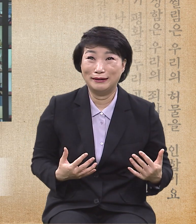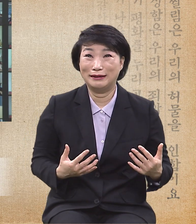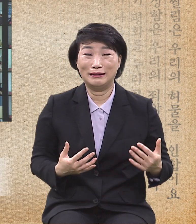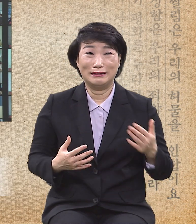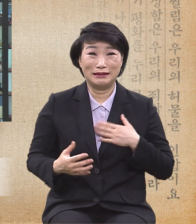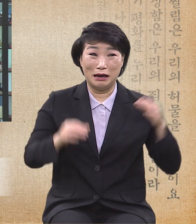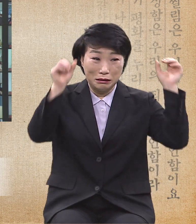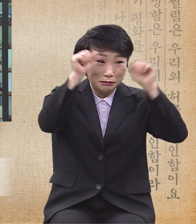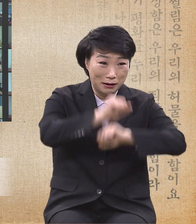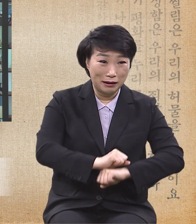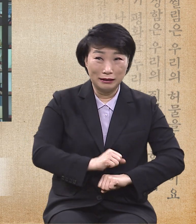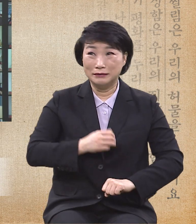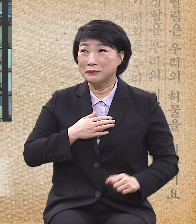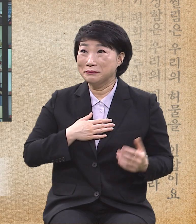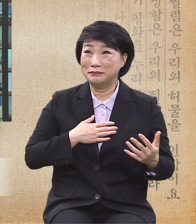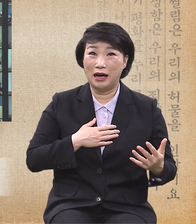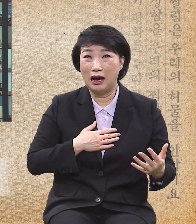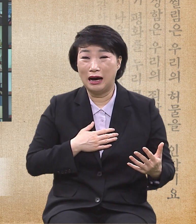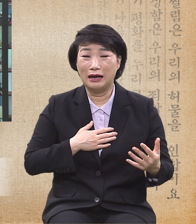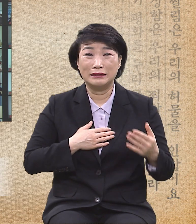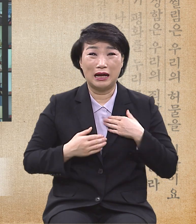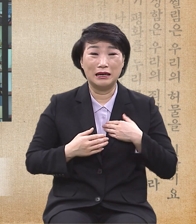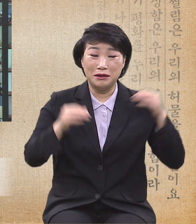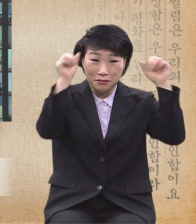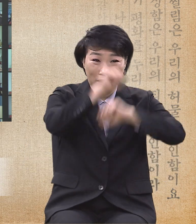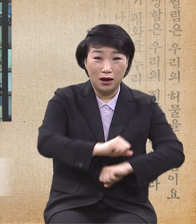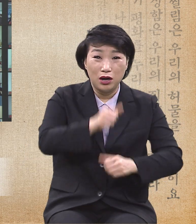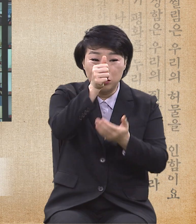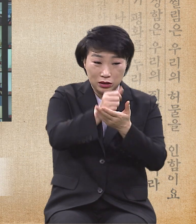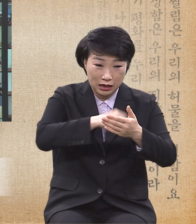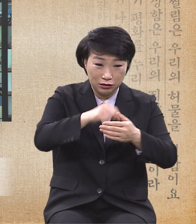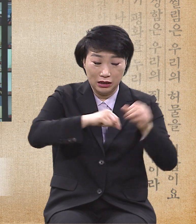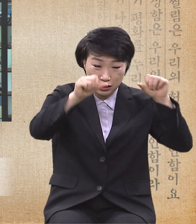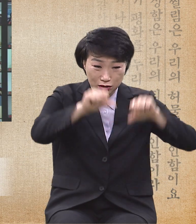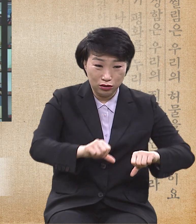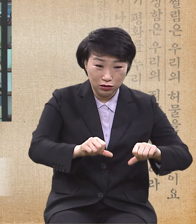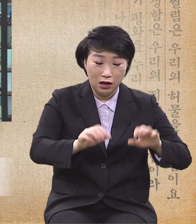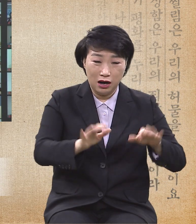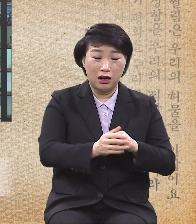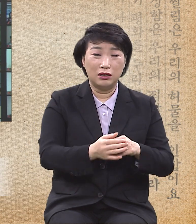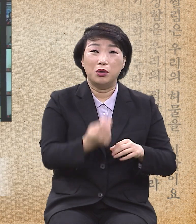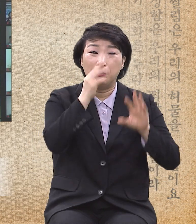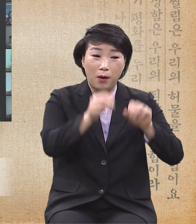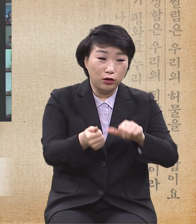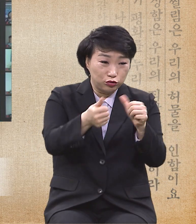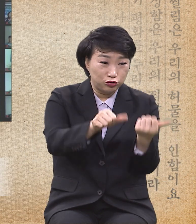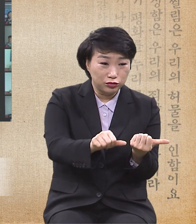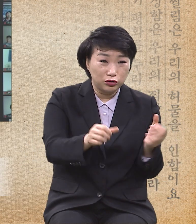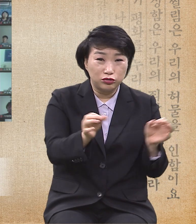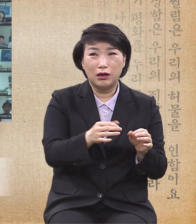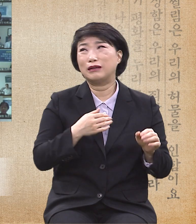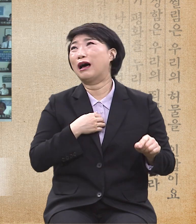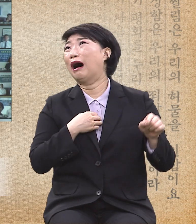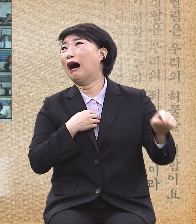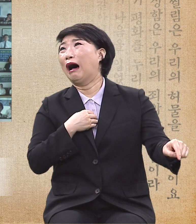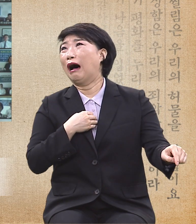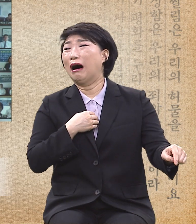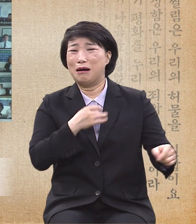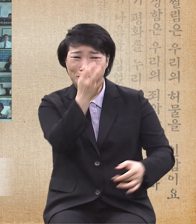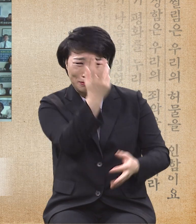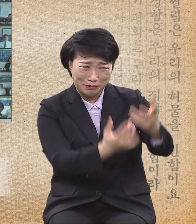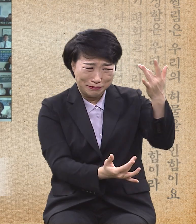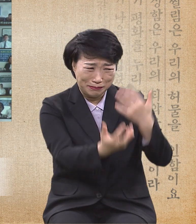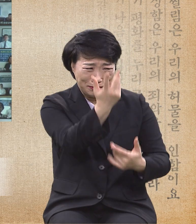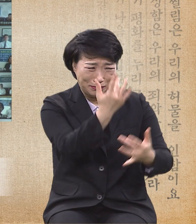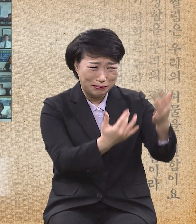나는 멸망하는구나. 이 멸망의 죄 아래서 저주 안에서 목숨이 끊어지는 순간 저